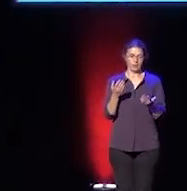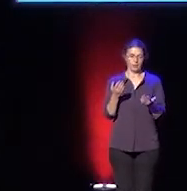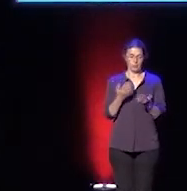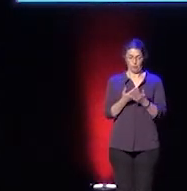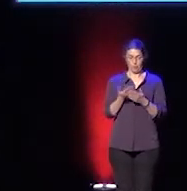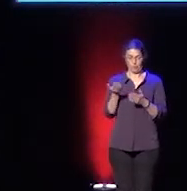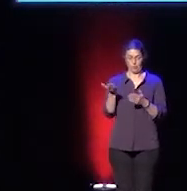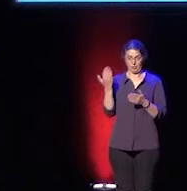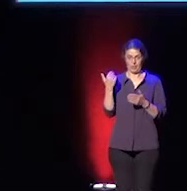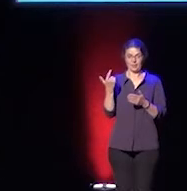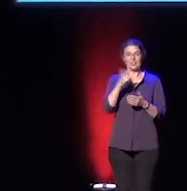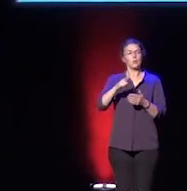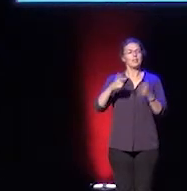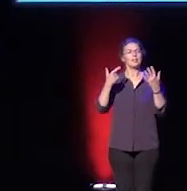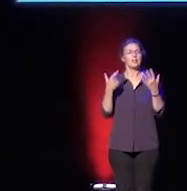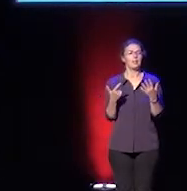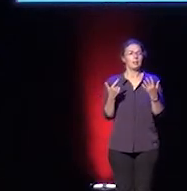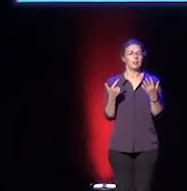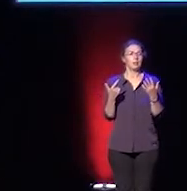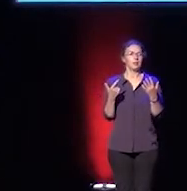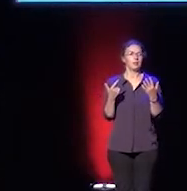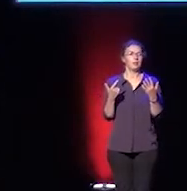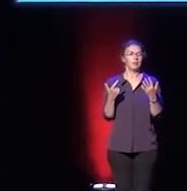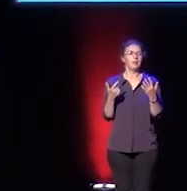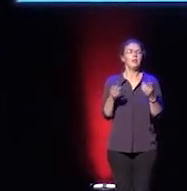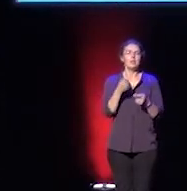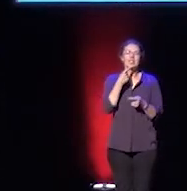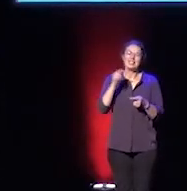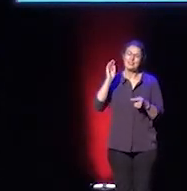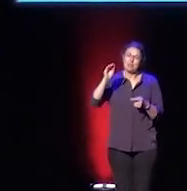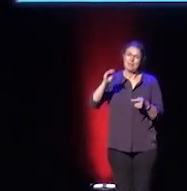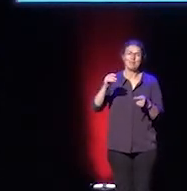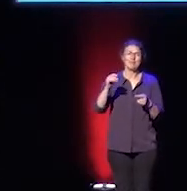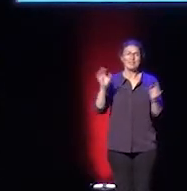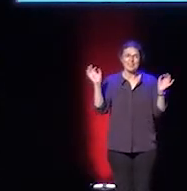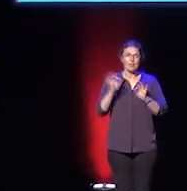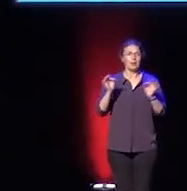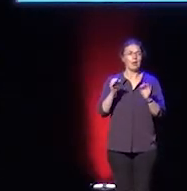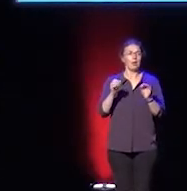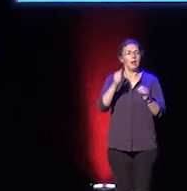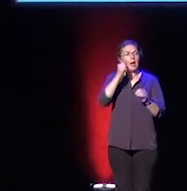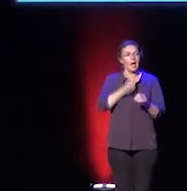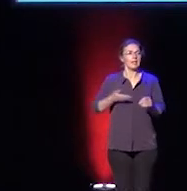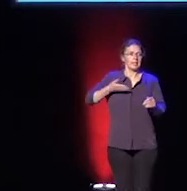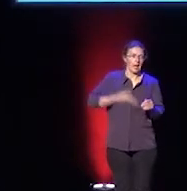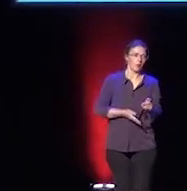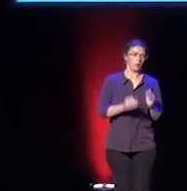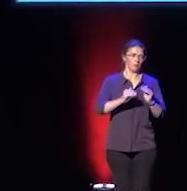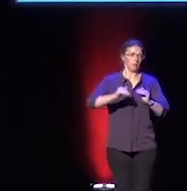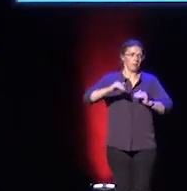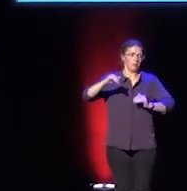seit 2007 vor drohender Altersarmut und vor einem Anstieg